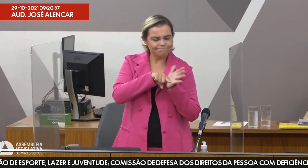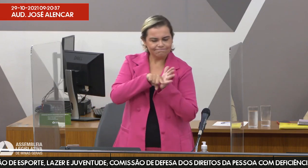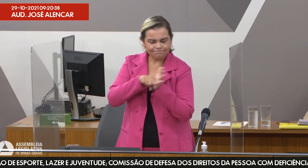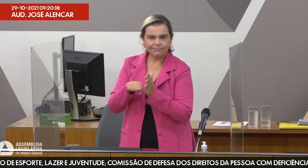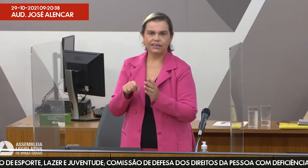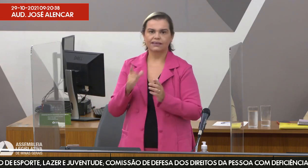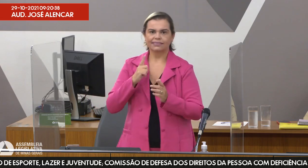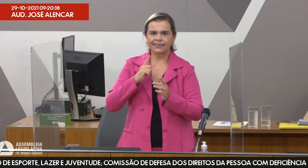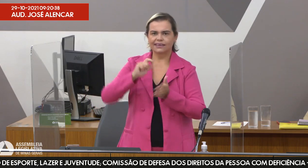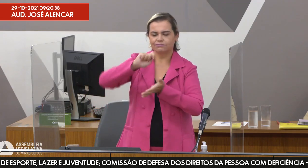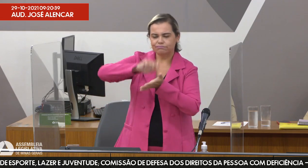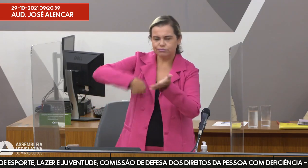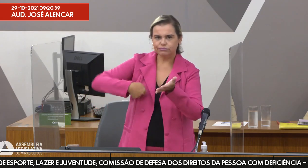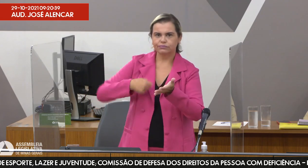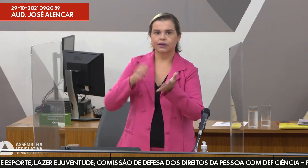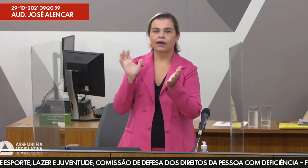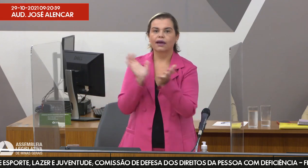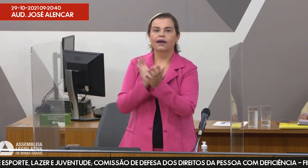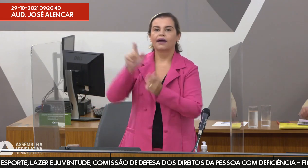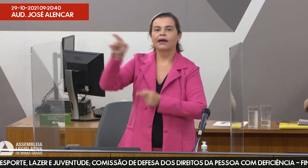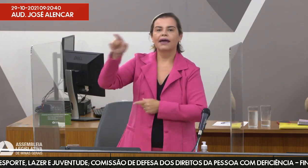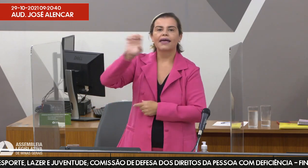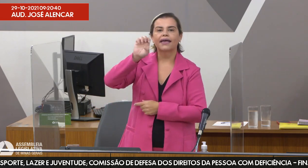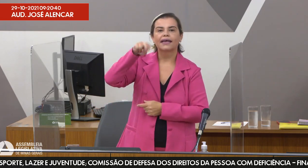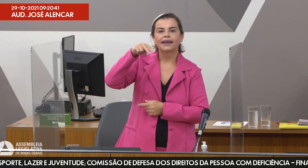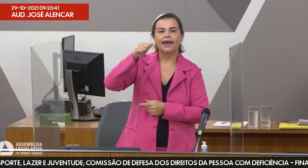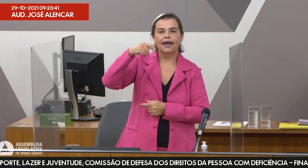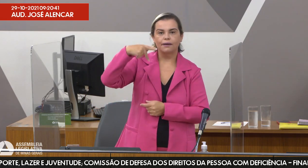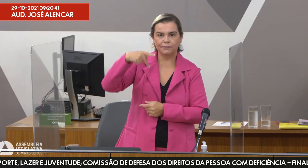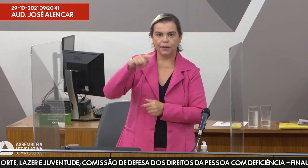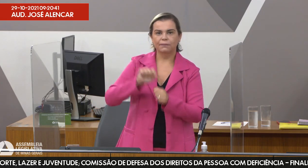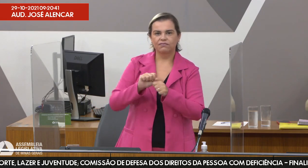Então, a equipe da Secretaria Nacional dos Direitos da Pessoa com Deficiência